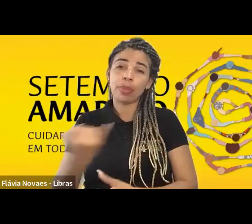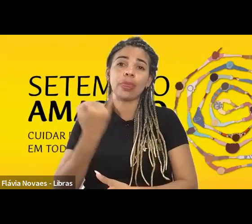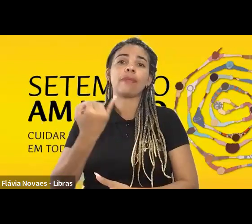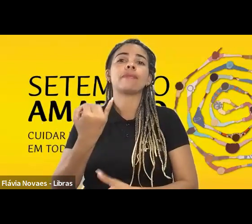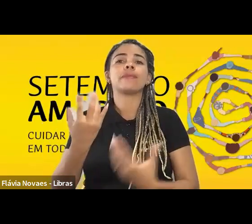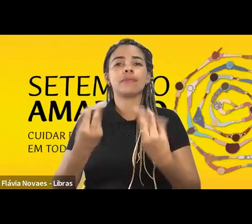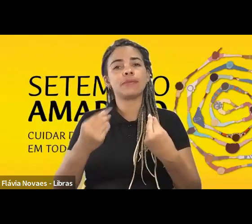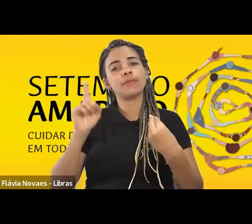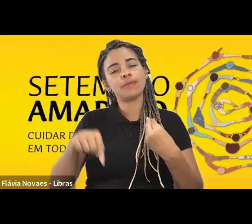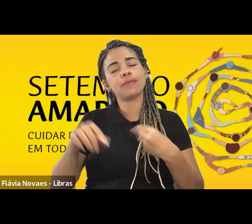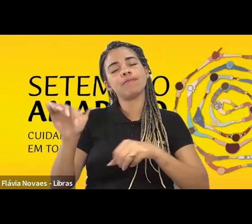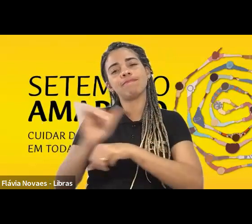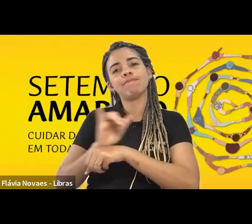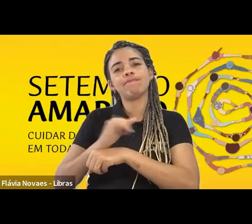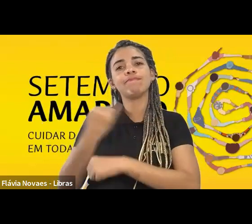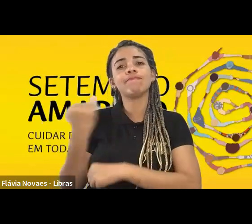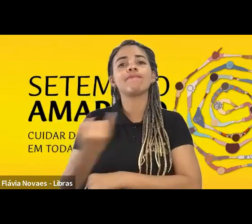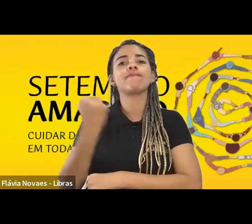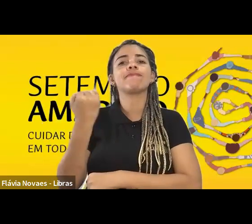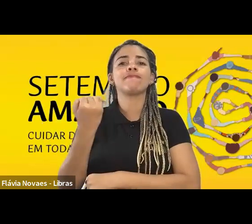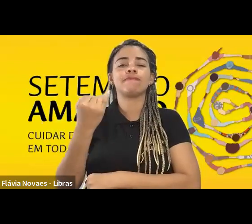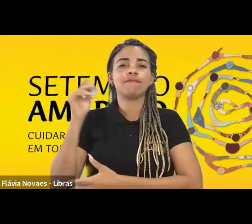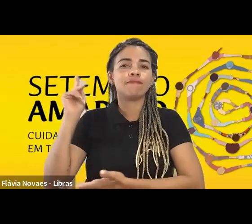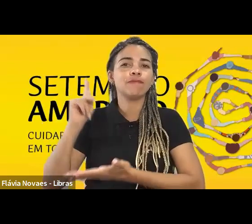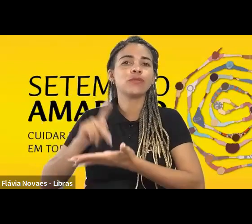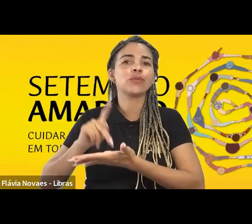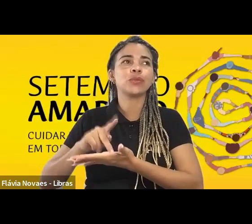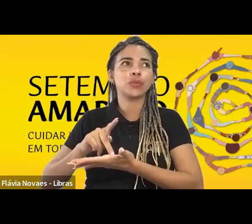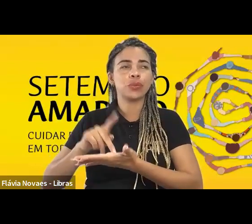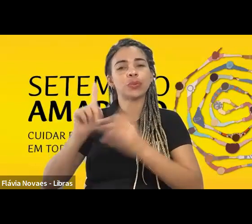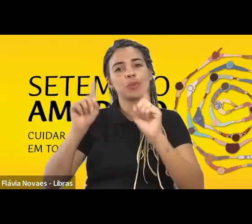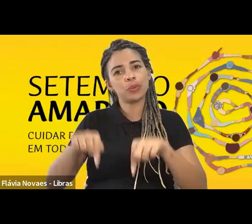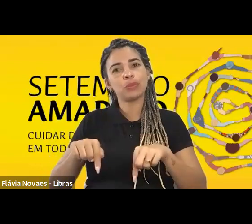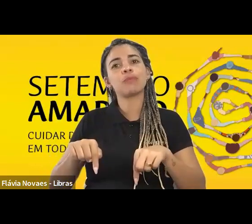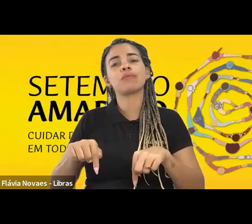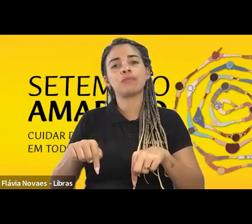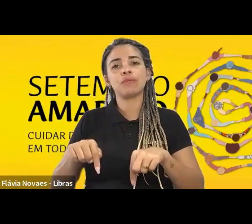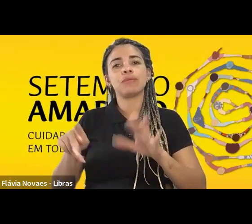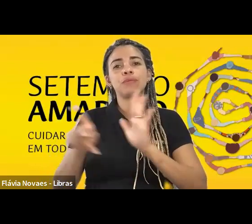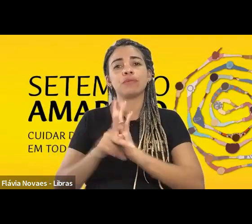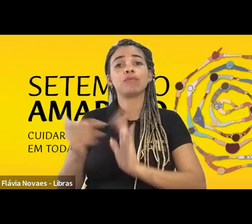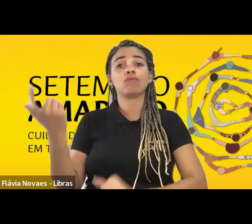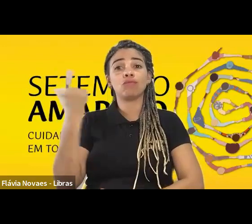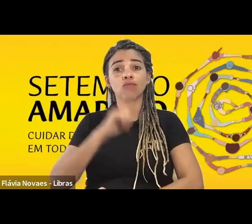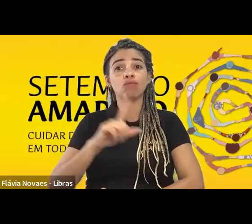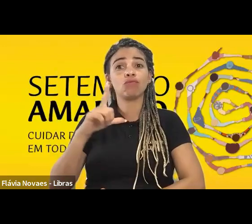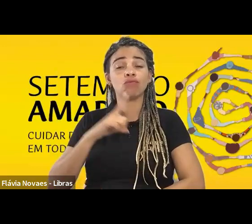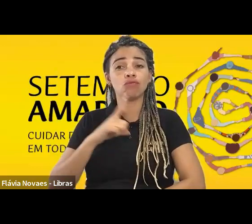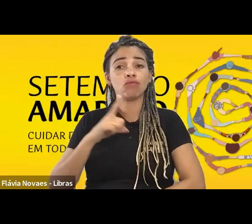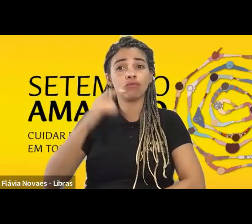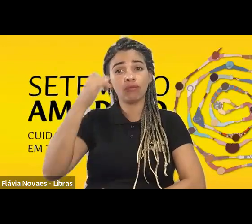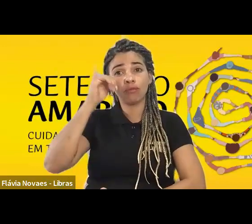o recurso, sem dúvida, mais eficiente, né, e eficaz para que a gente consiga prevenir